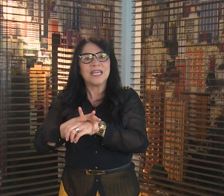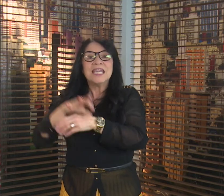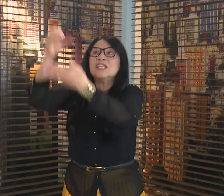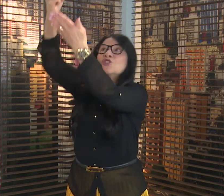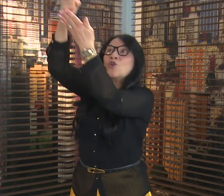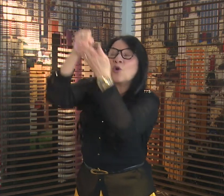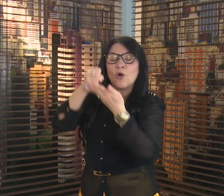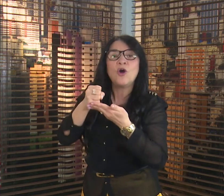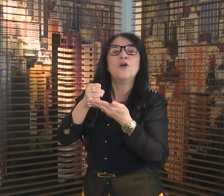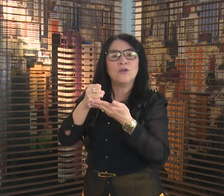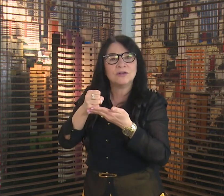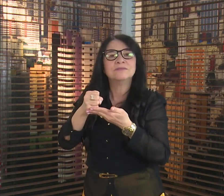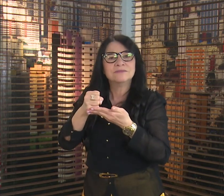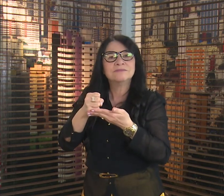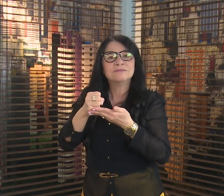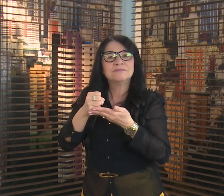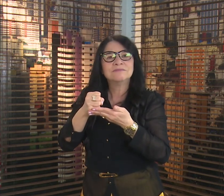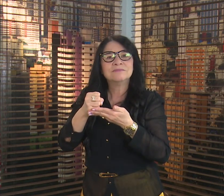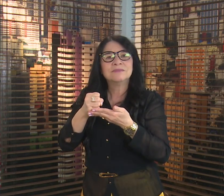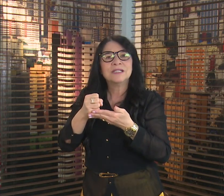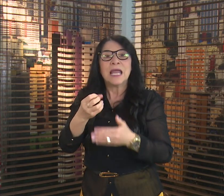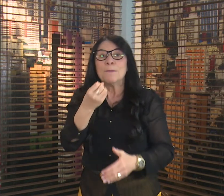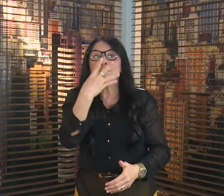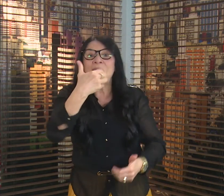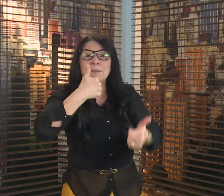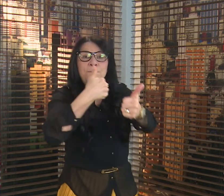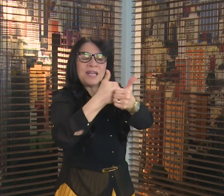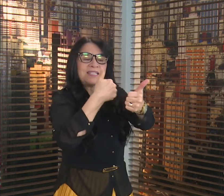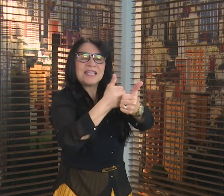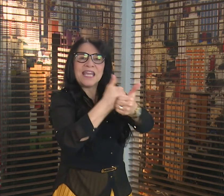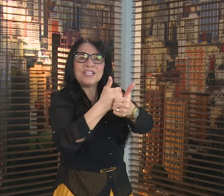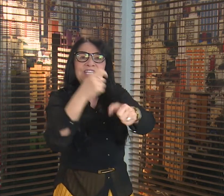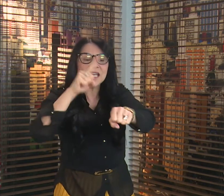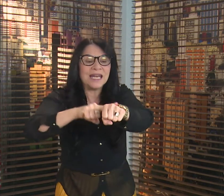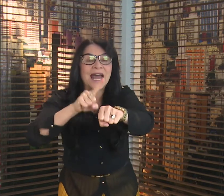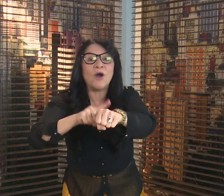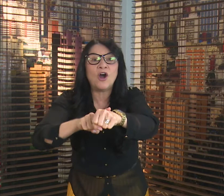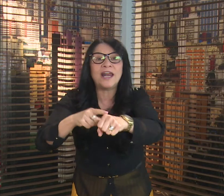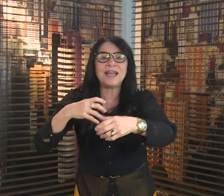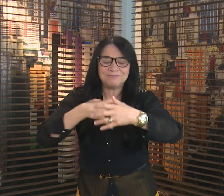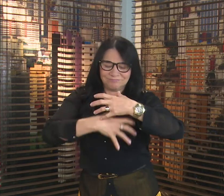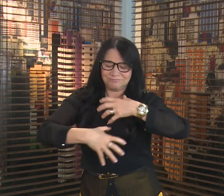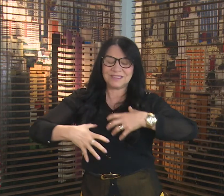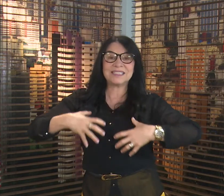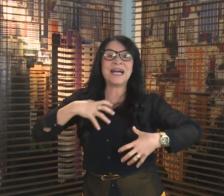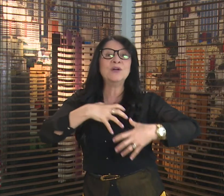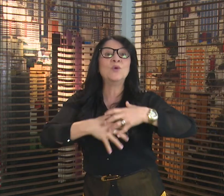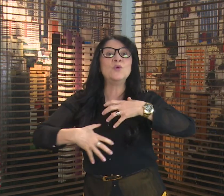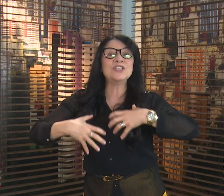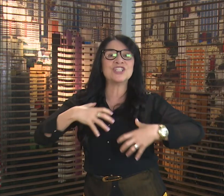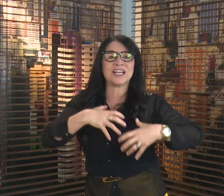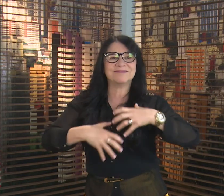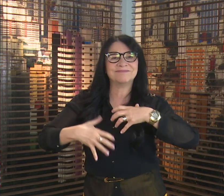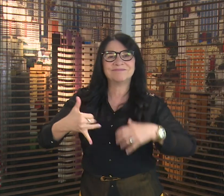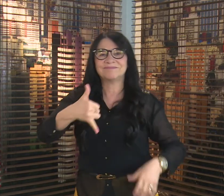e socorro, bem presente na hora da angústia.